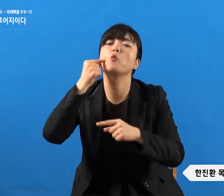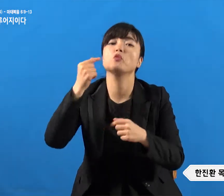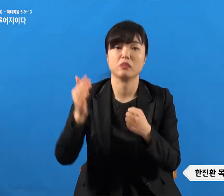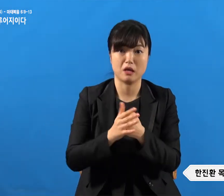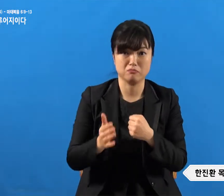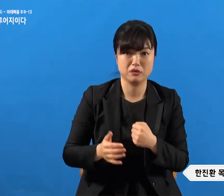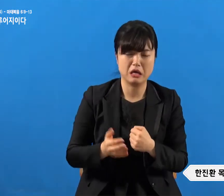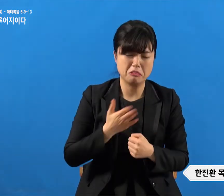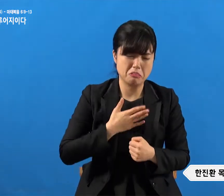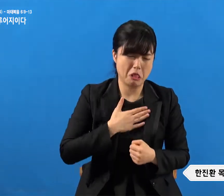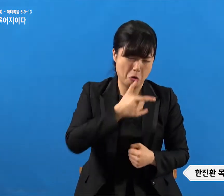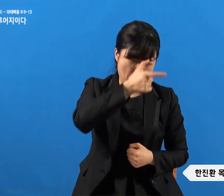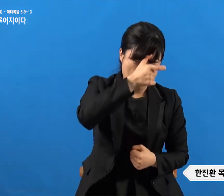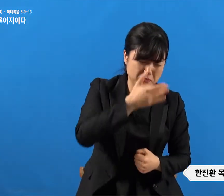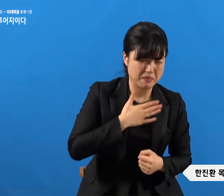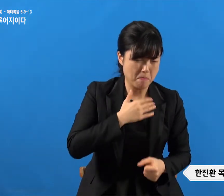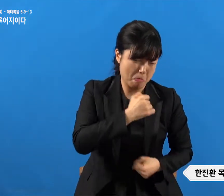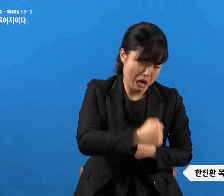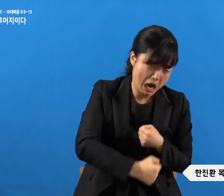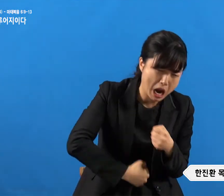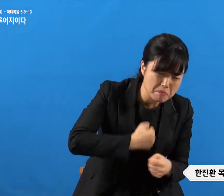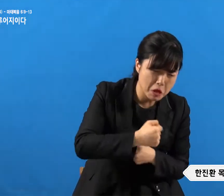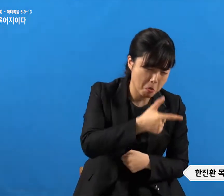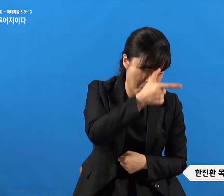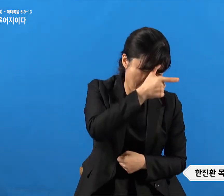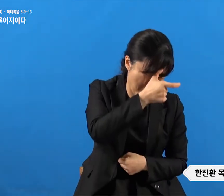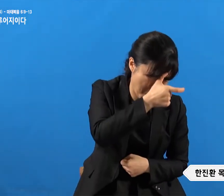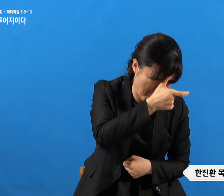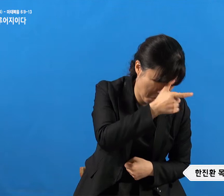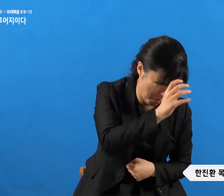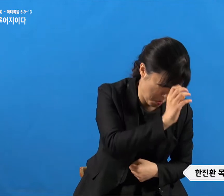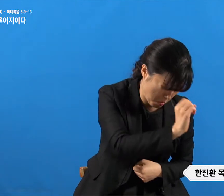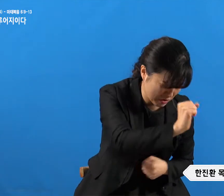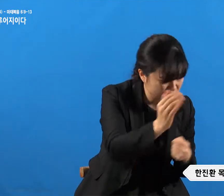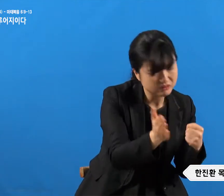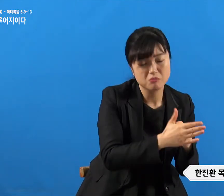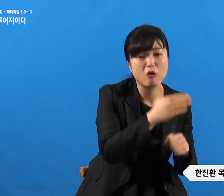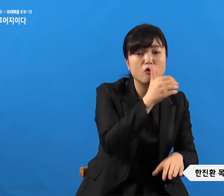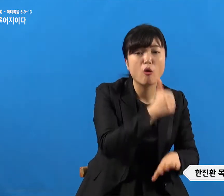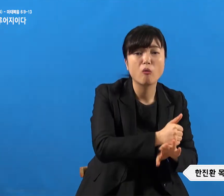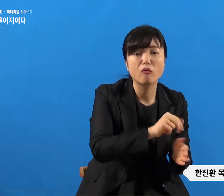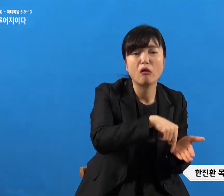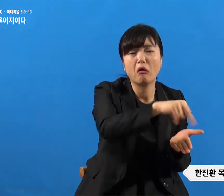깨닫지를 못하고 내 뜻대로 내 마음대로 살기 때문에 길을 잃는 것이지요.